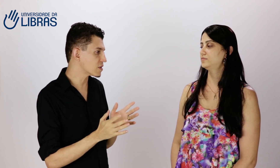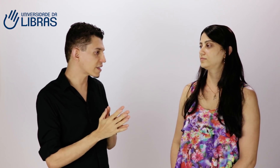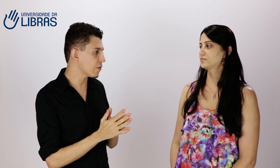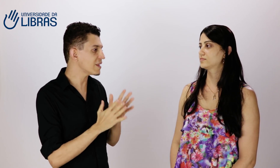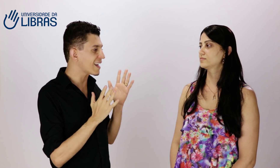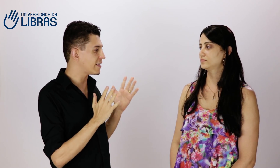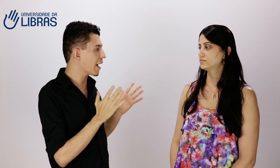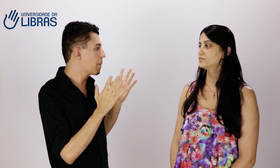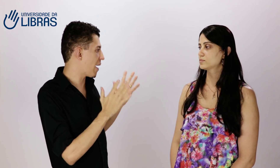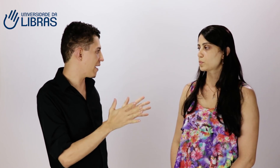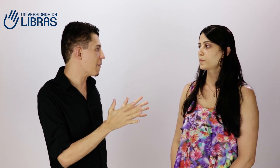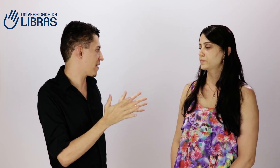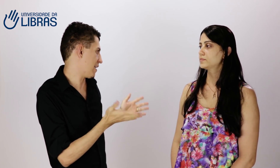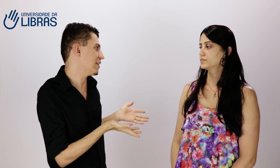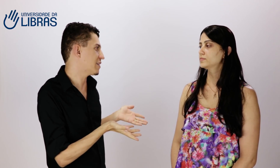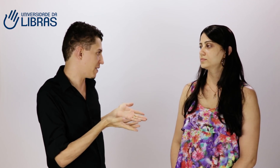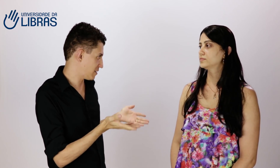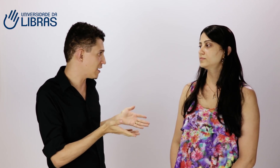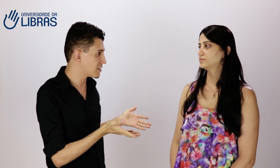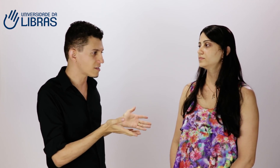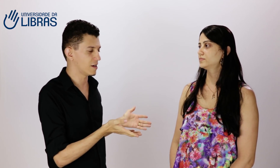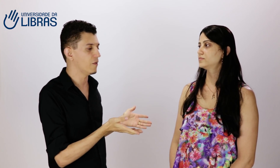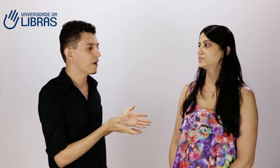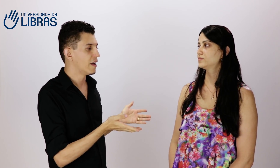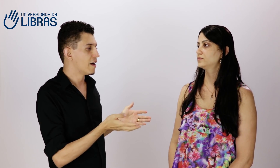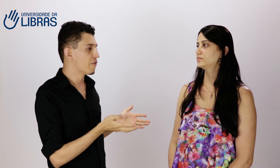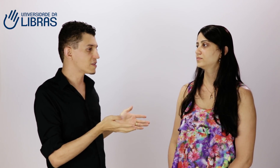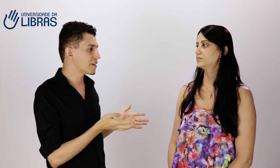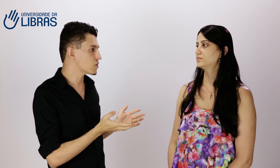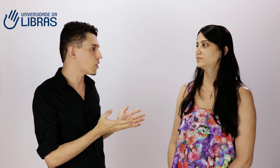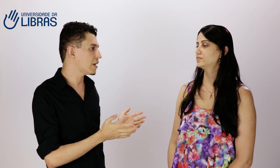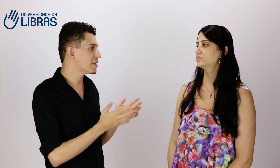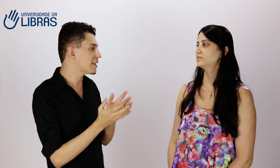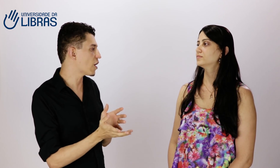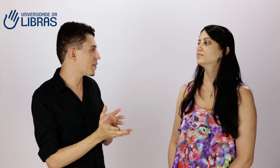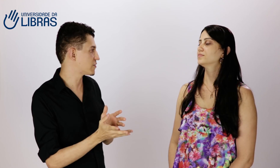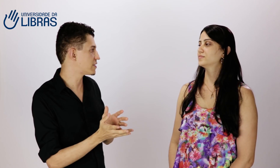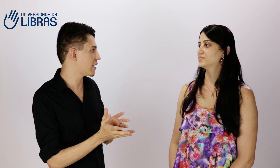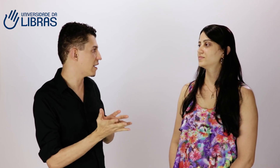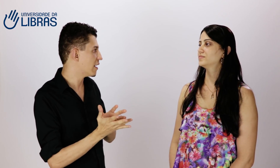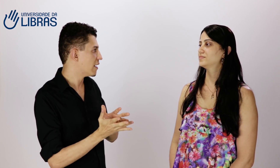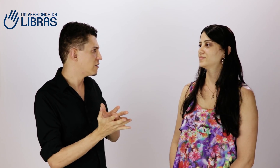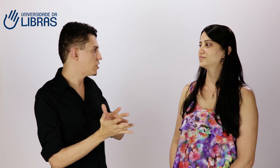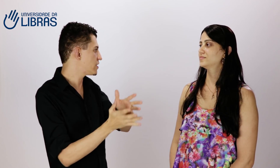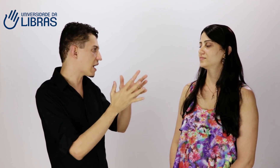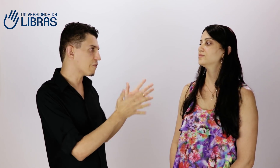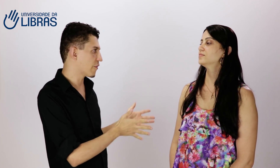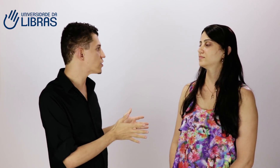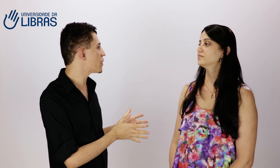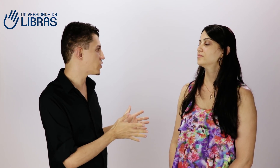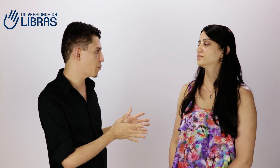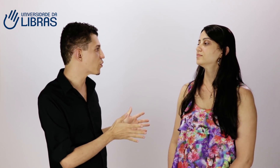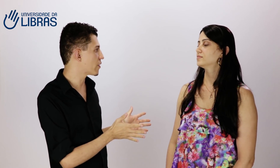conseguiu entender bem a metade da minha sinalização, você não só entendeu, mas você disse ela fluentemente em